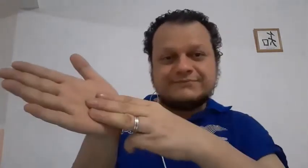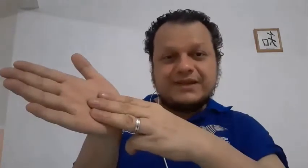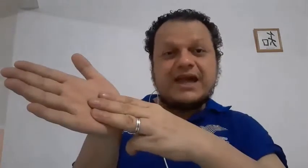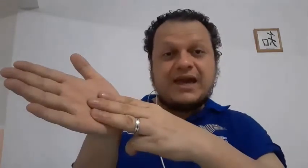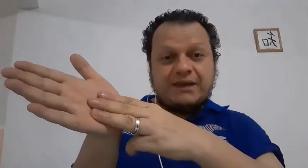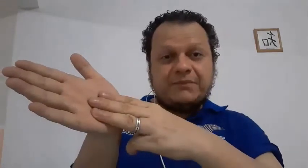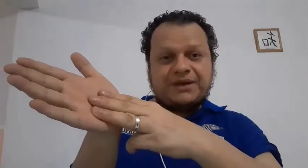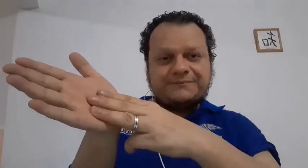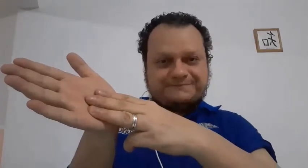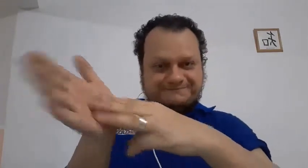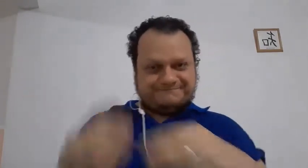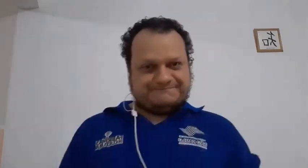M.